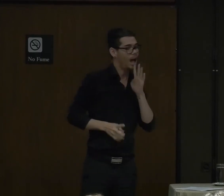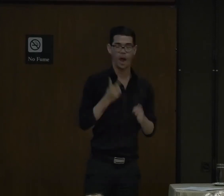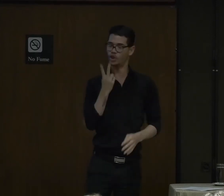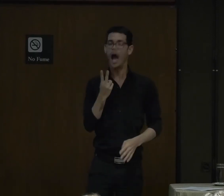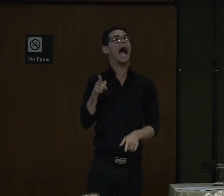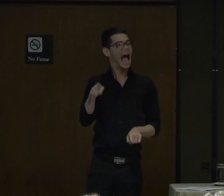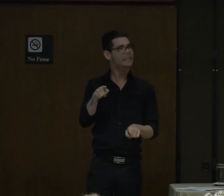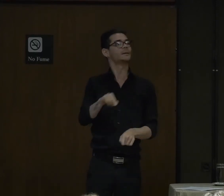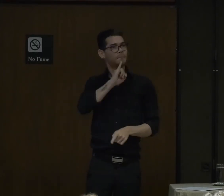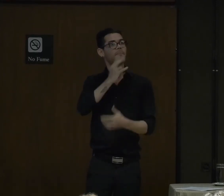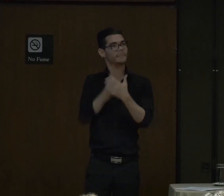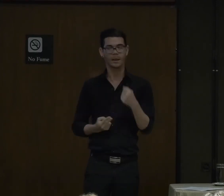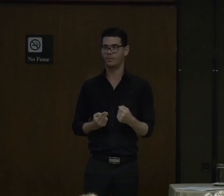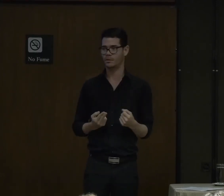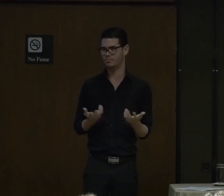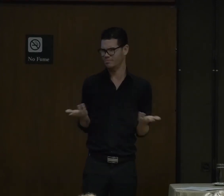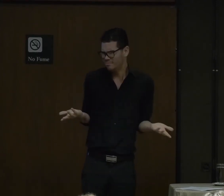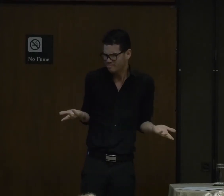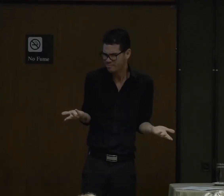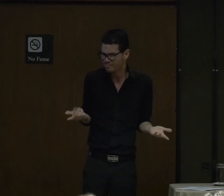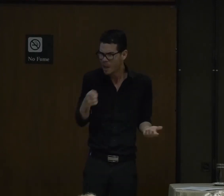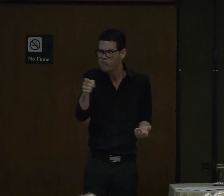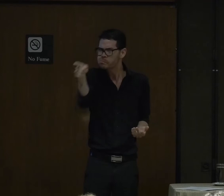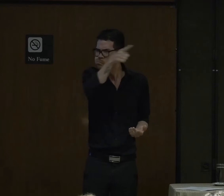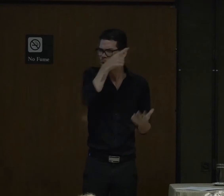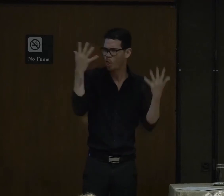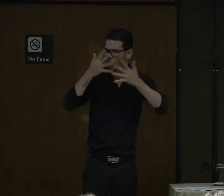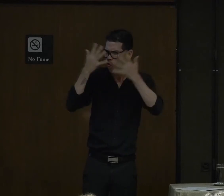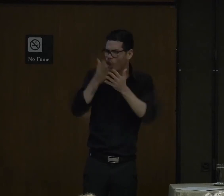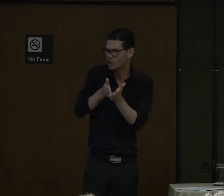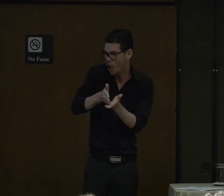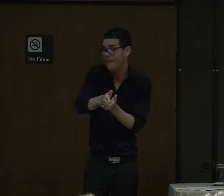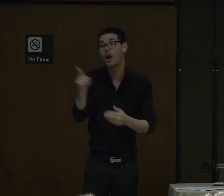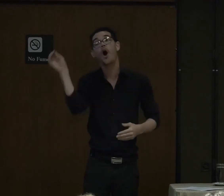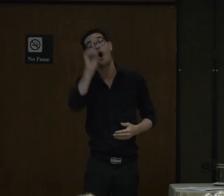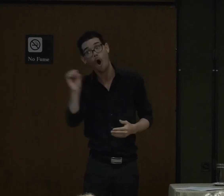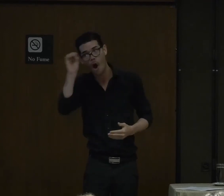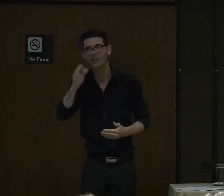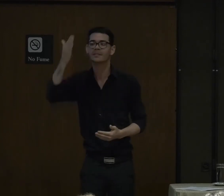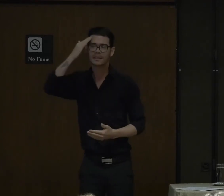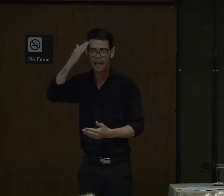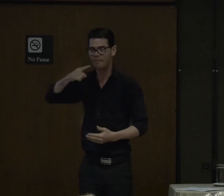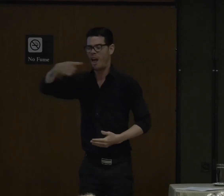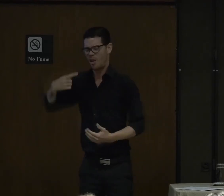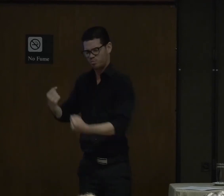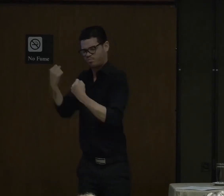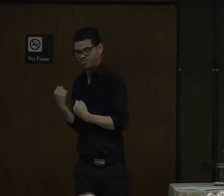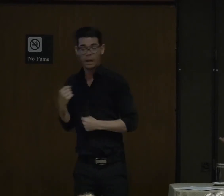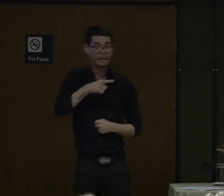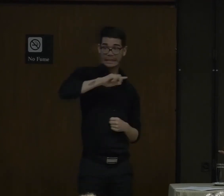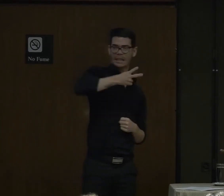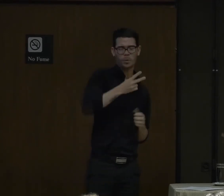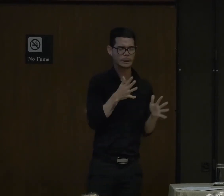decir conocer 2 lenguas perfectamente. Y esto no es así. Hay muchos tipos diferentes de bilingües.